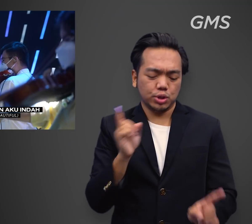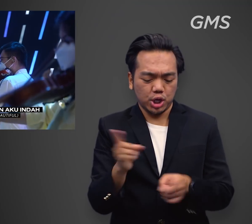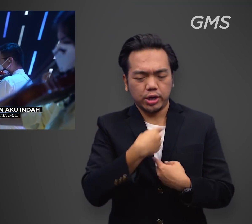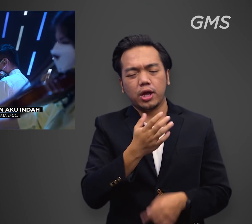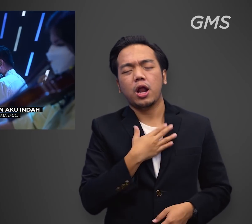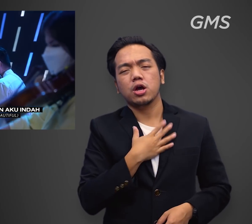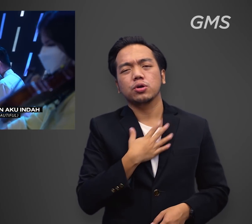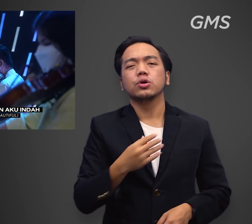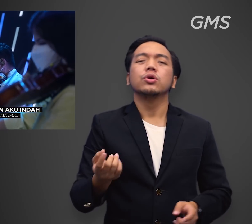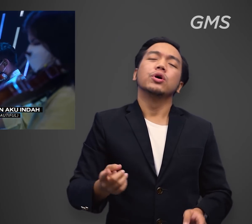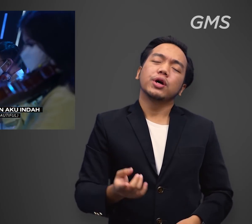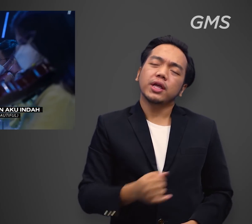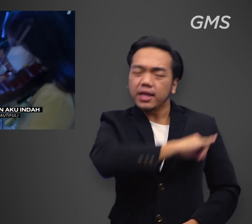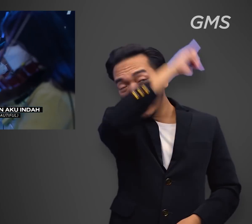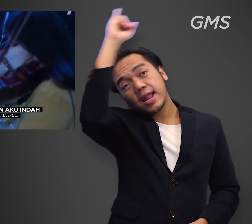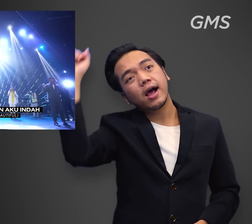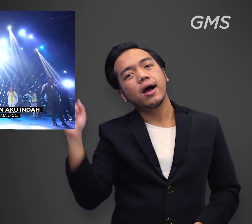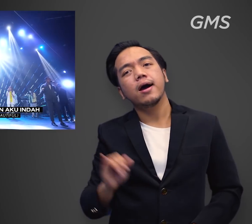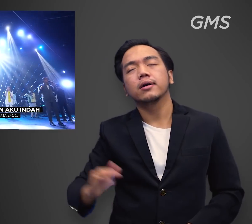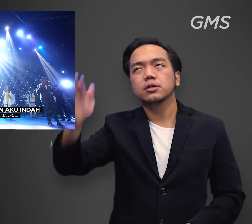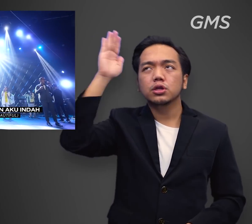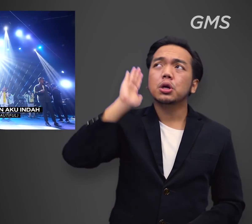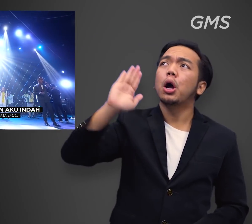jadikan aku indah. Kau